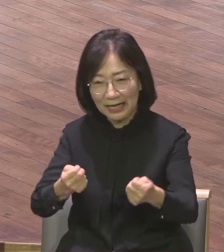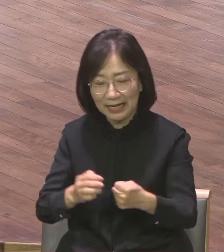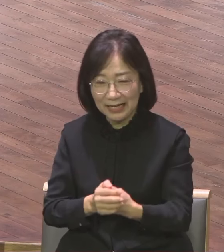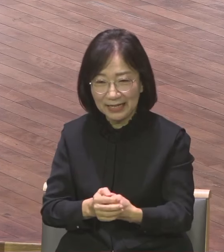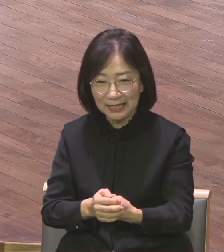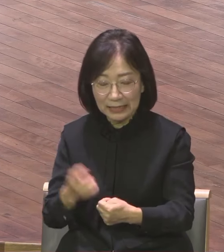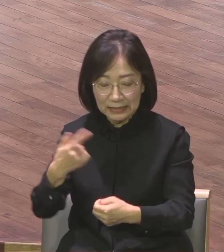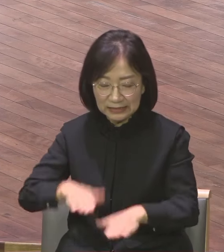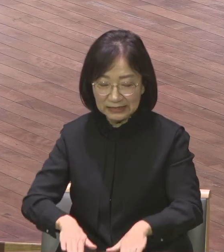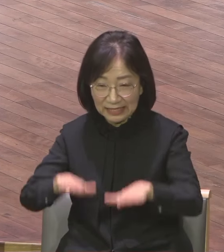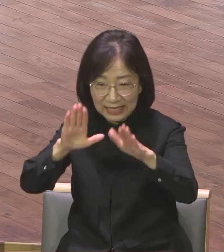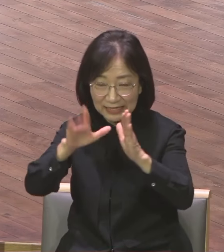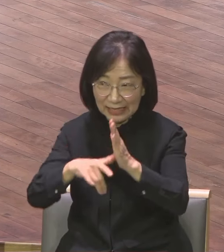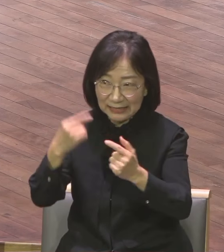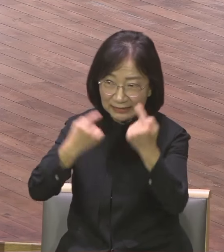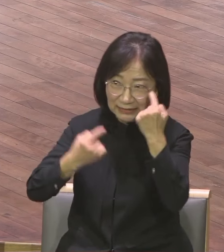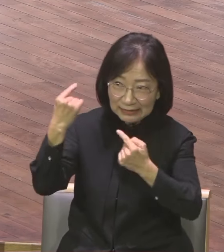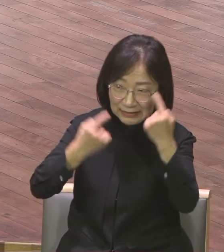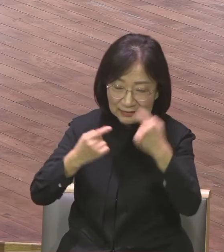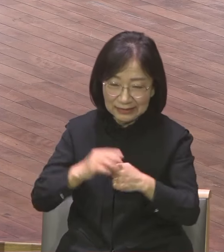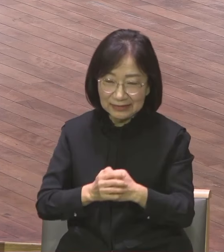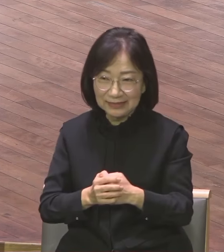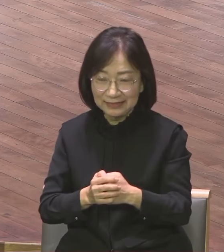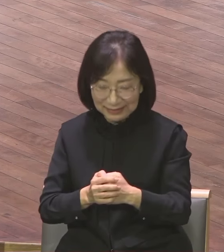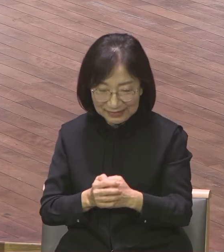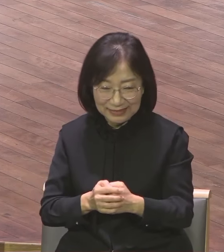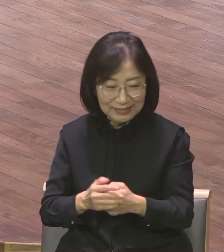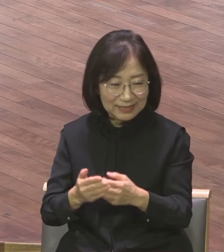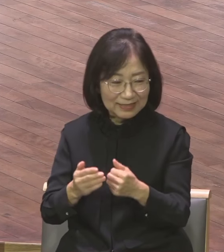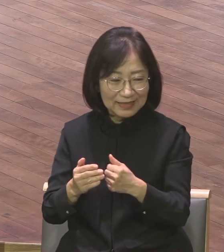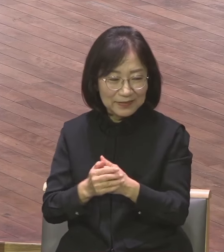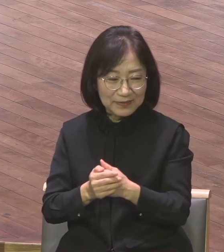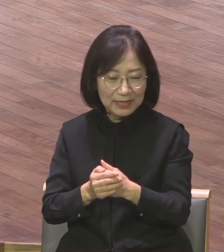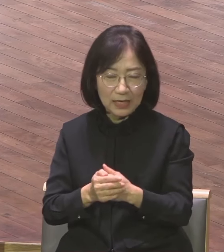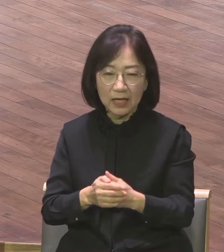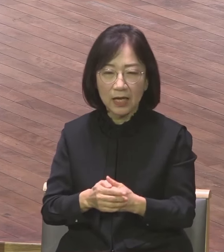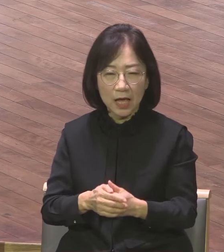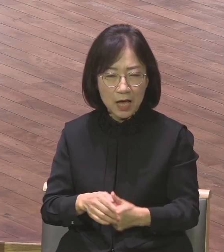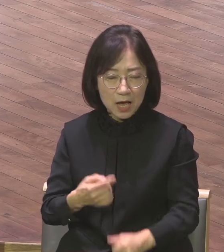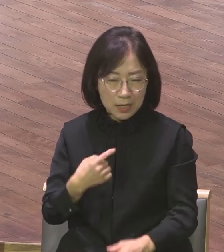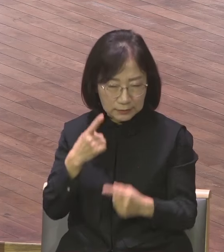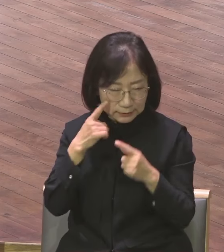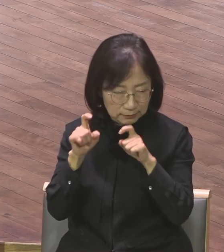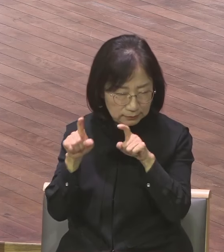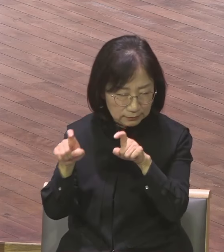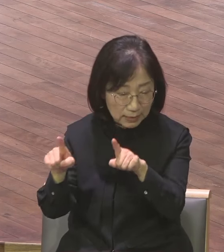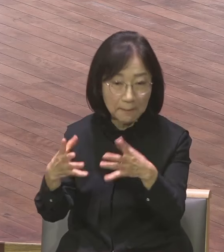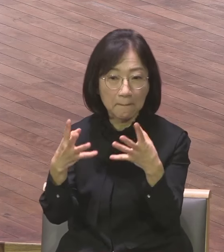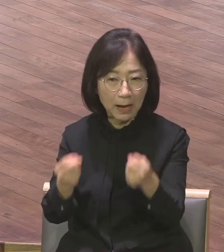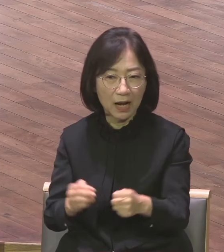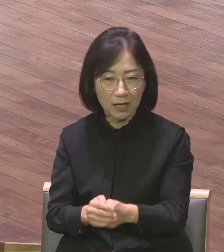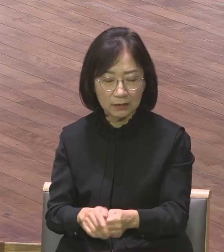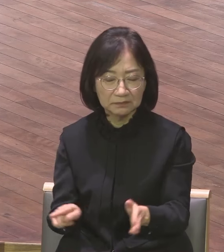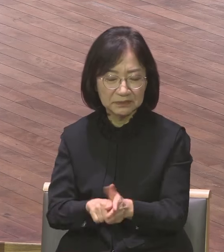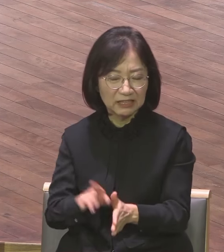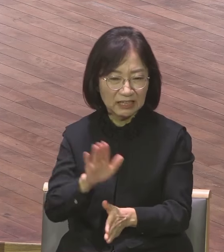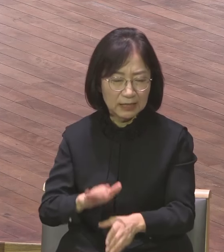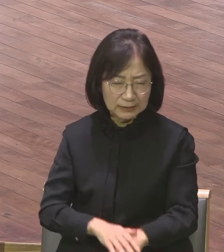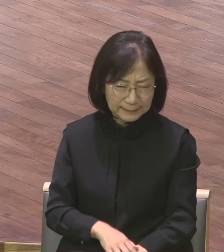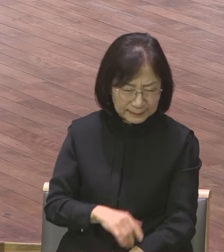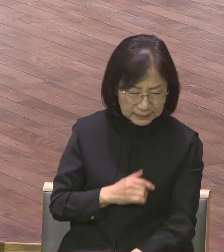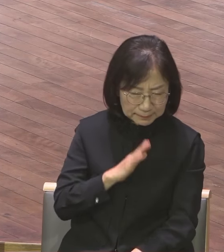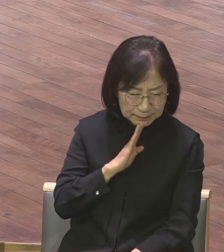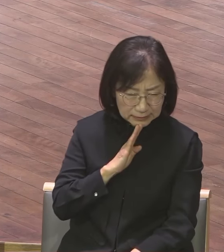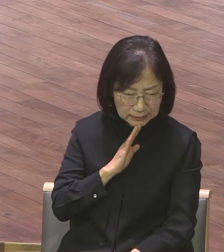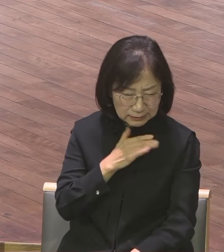태어나고 자라고 그런 교육을 받았기 때문에 참 의심이 많고 잘 믿지를 못하는